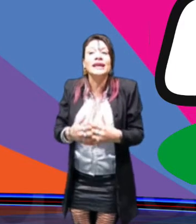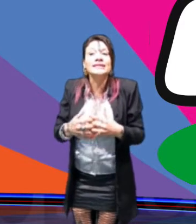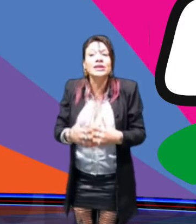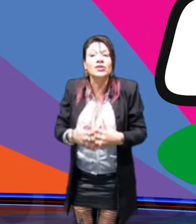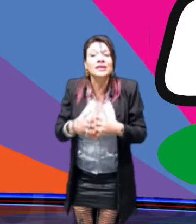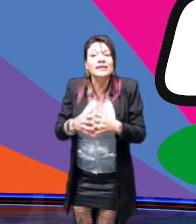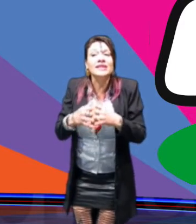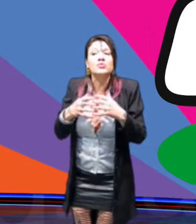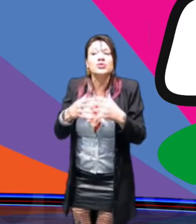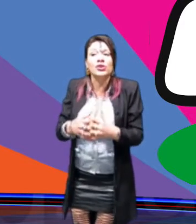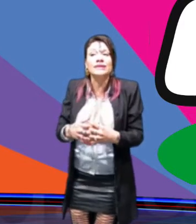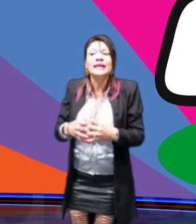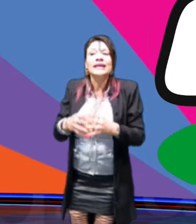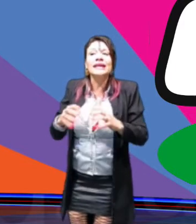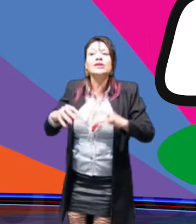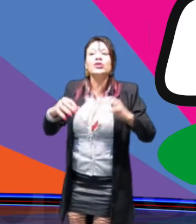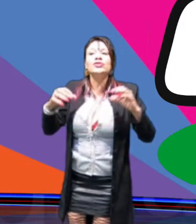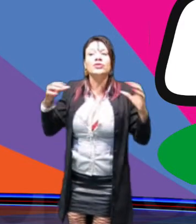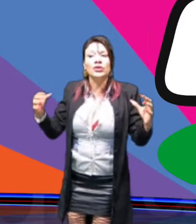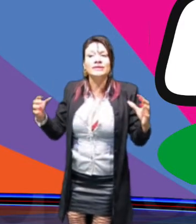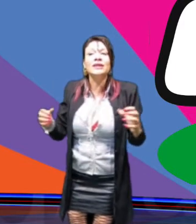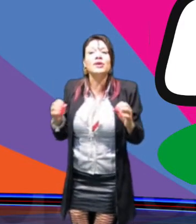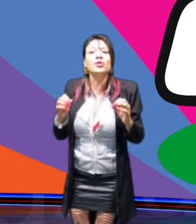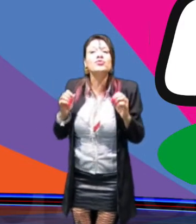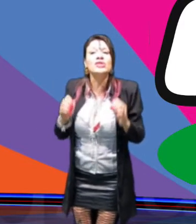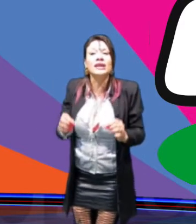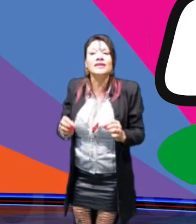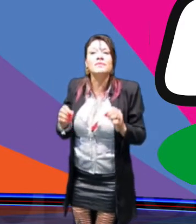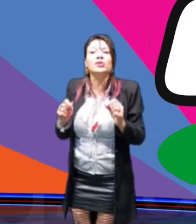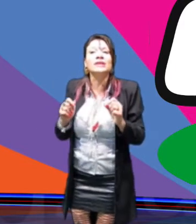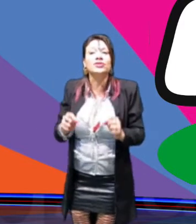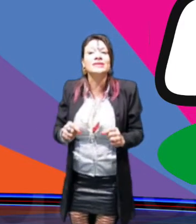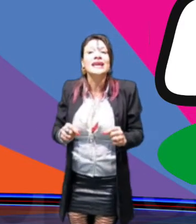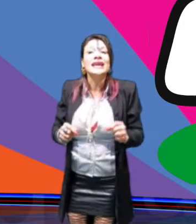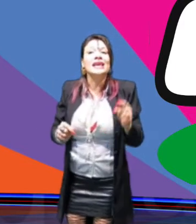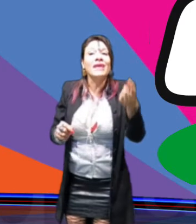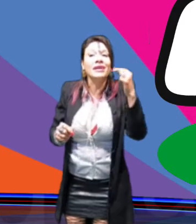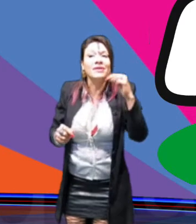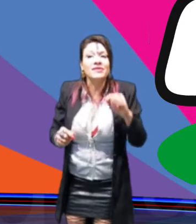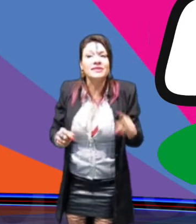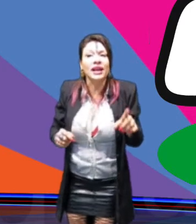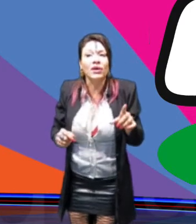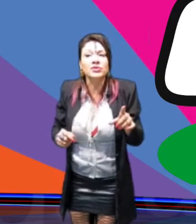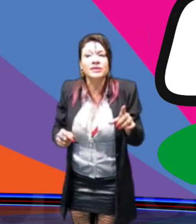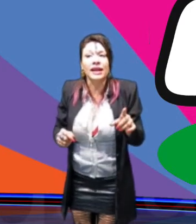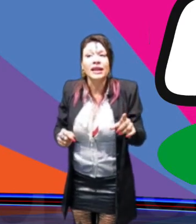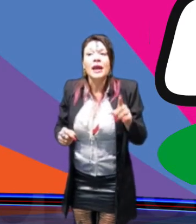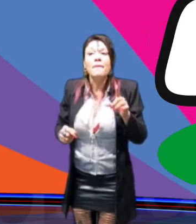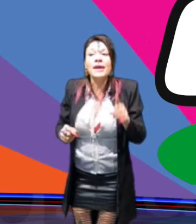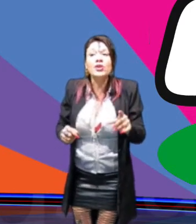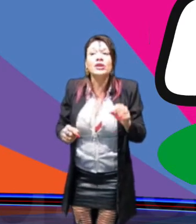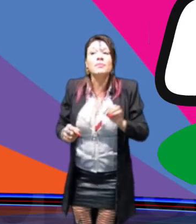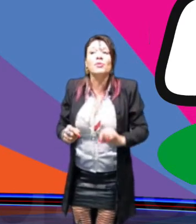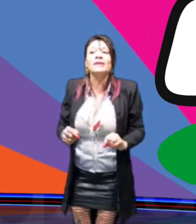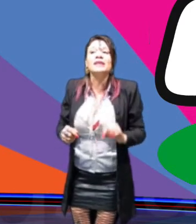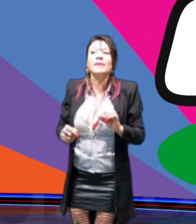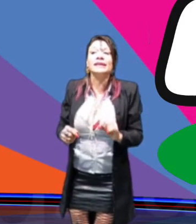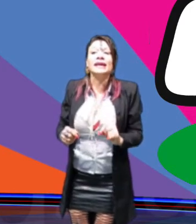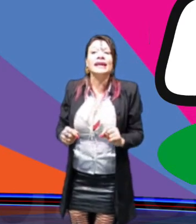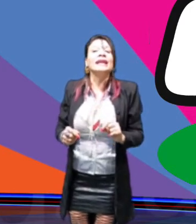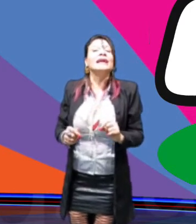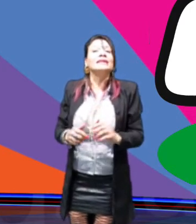analizando distintas opciones de distintos sectores en el medio de un cierre de importaciones que van a beneficiar al Banco Central, pero que prometen